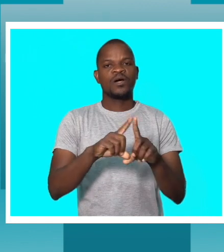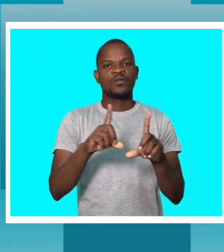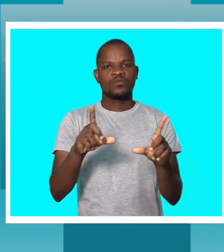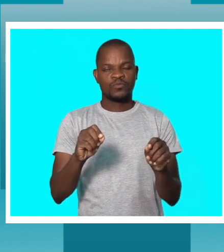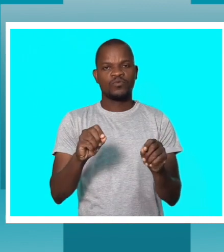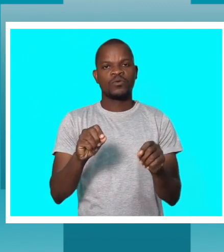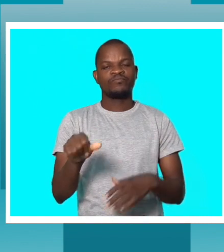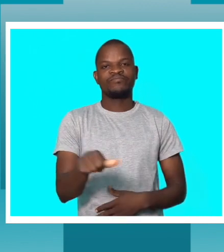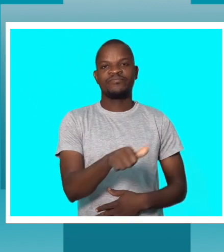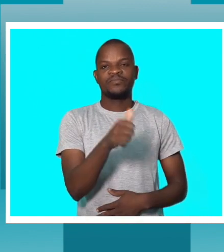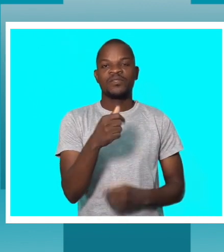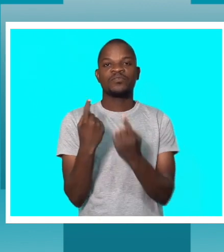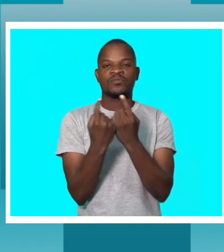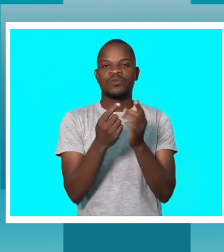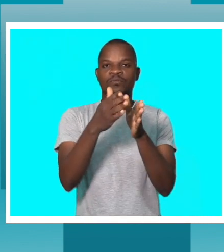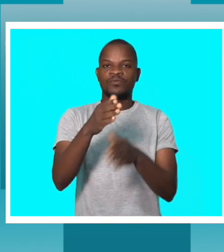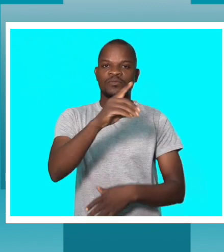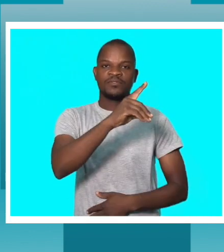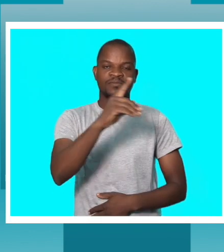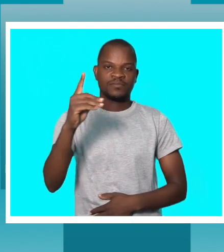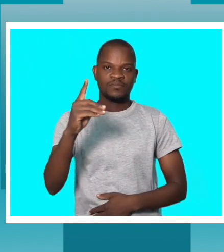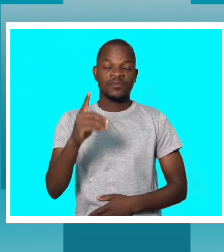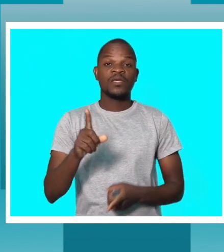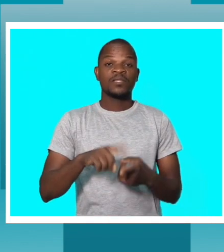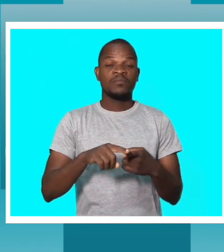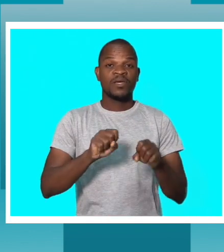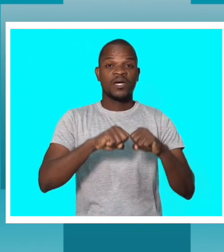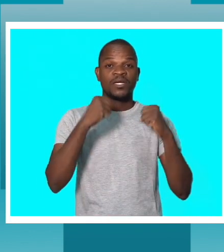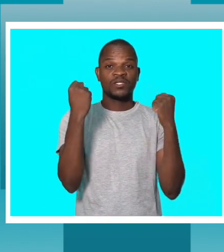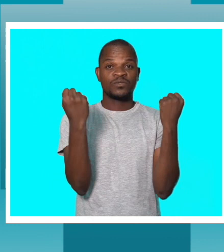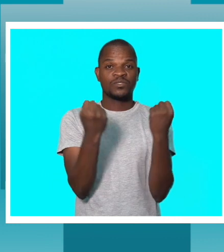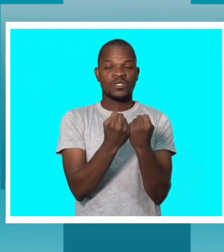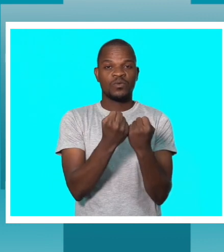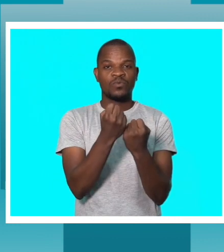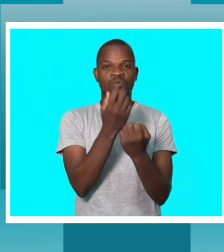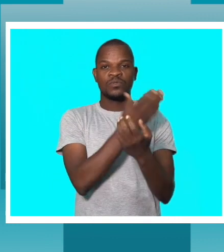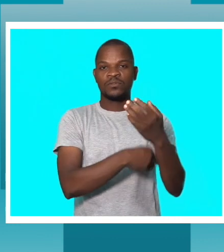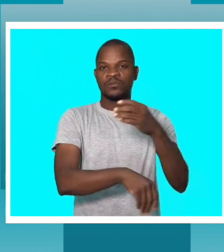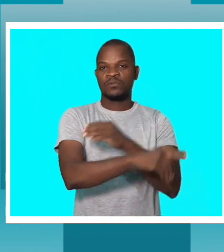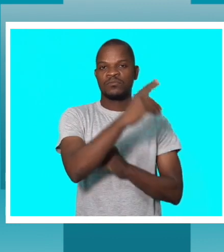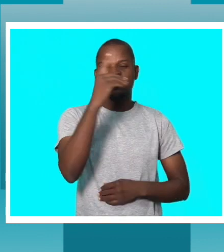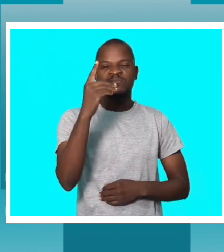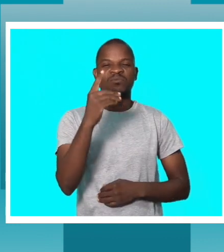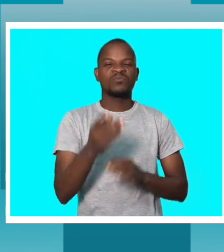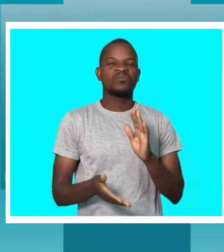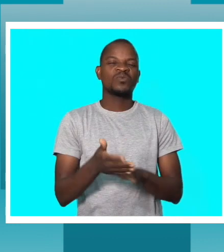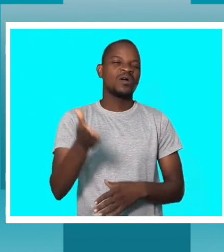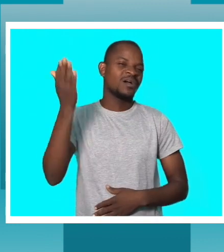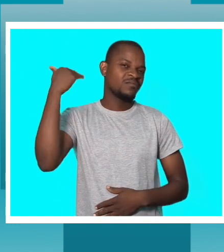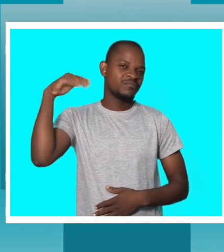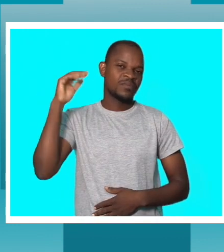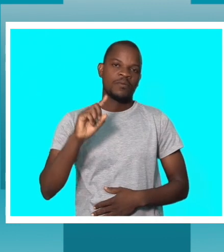uma riqueza para o próprio movimento de pessoas com deficiência. E como volto a dizer, que a ADEMO, como a mais antiga organização de pessoas com deficiência,